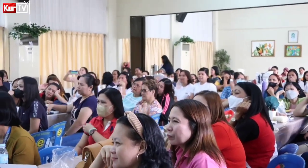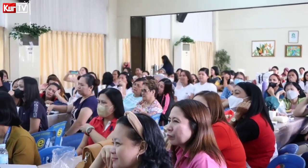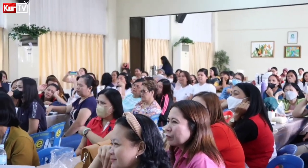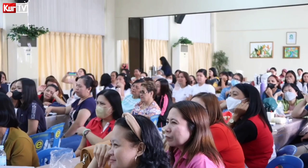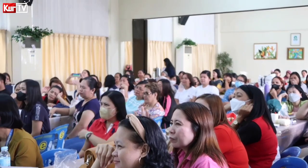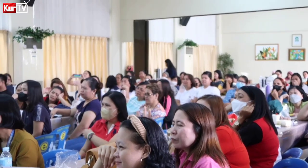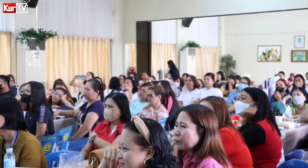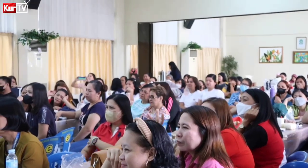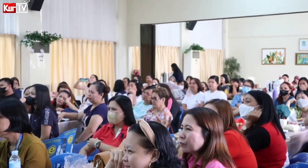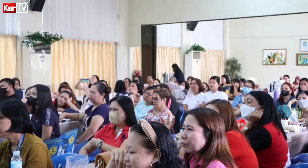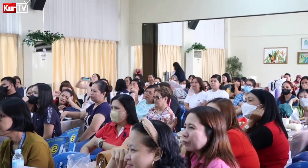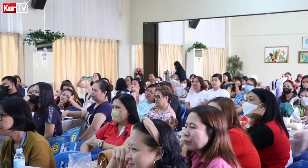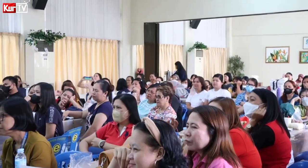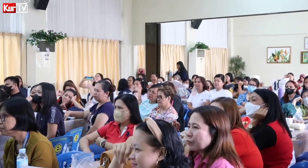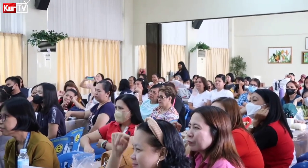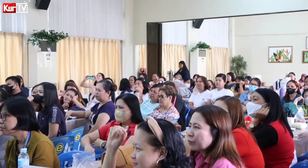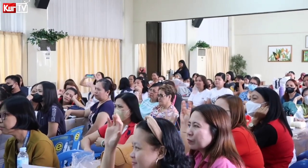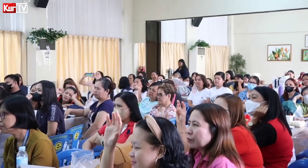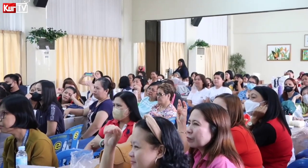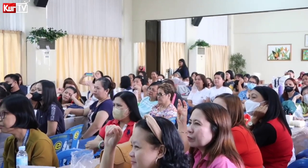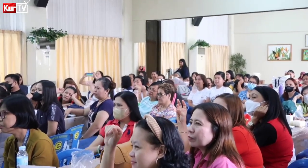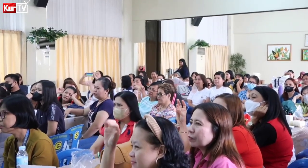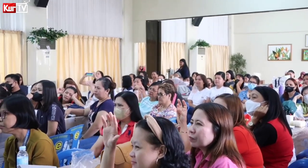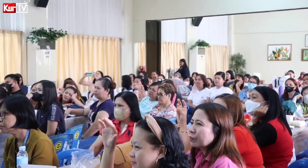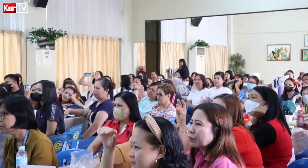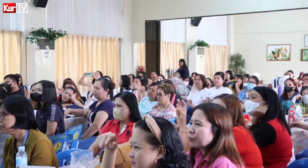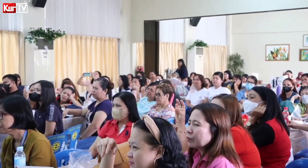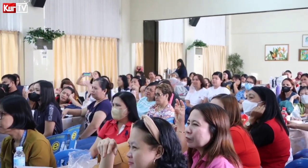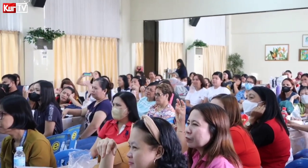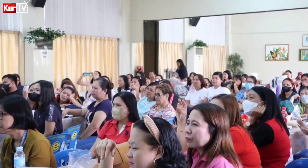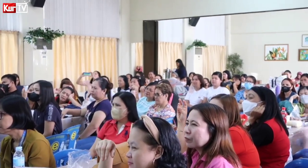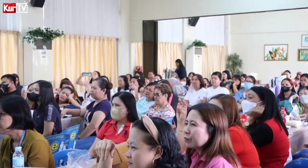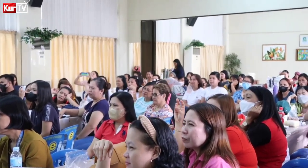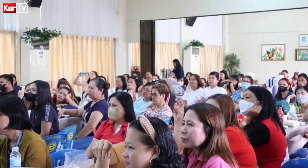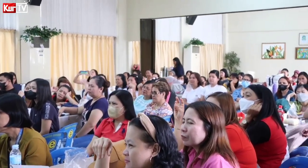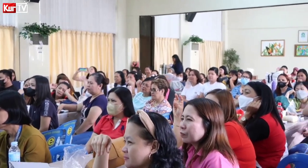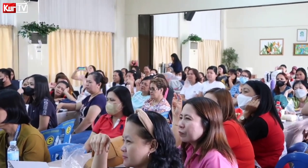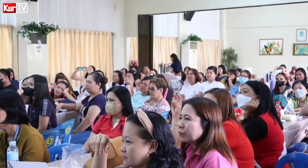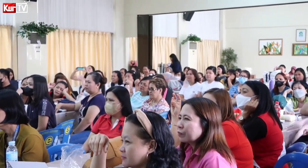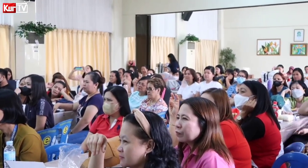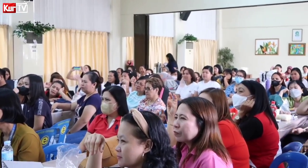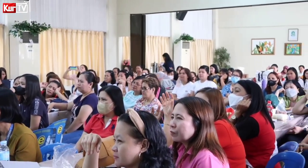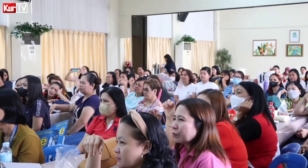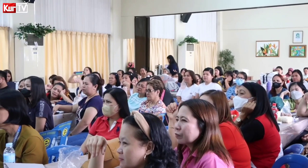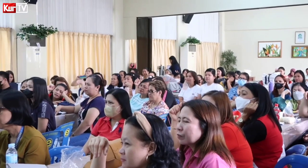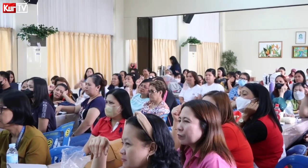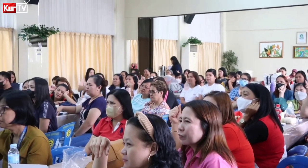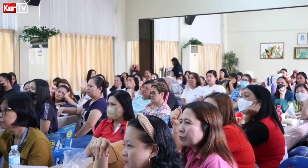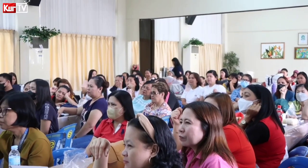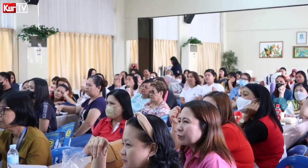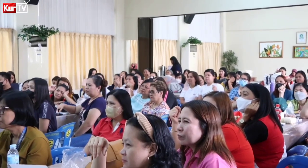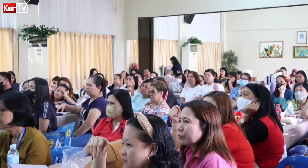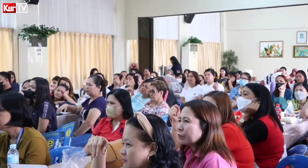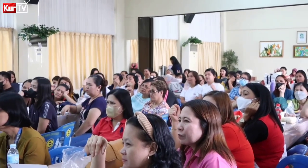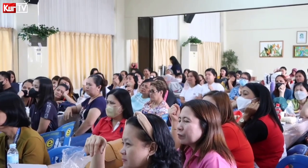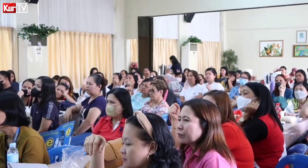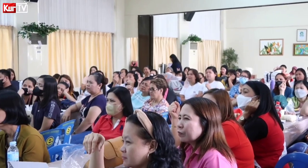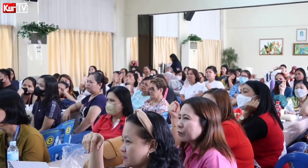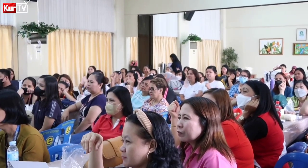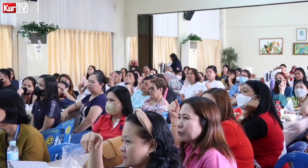yung proper sign ng 16, medyo mahirap kasi siya. Baka yung teacher the easiest way. Yung 16, yung shyness talaga ng 16, ha?